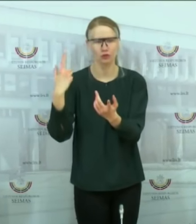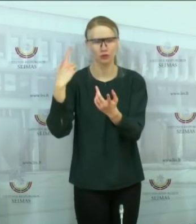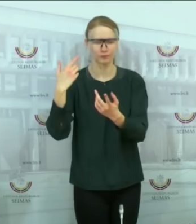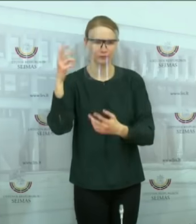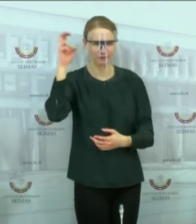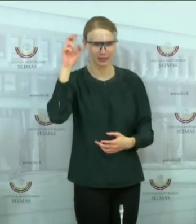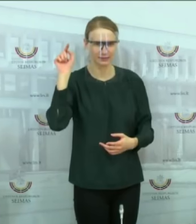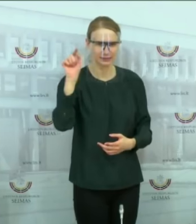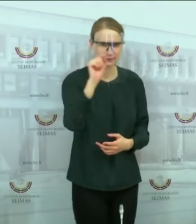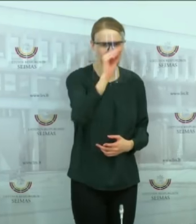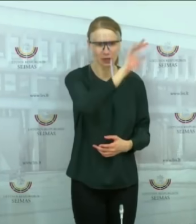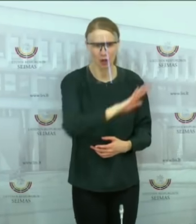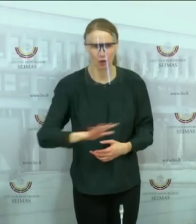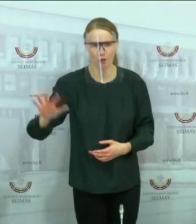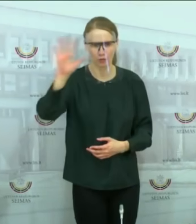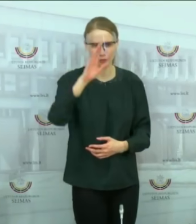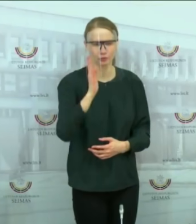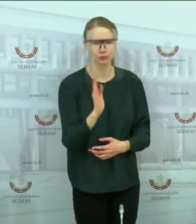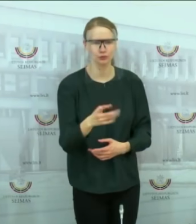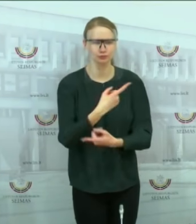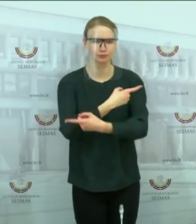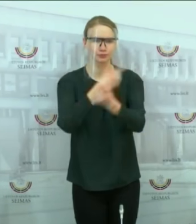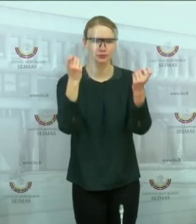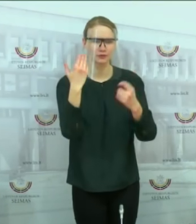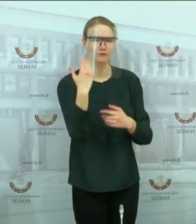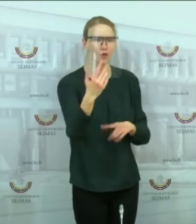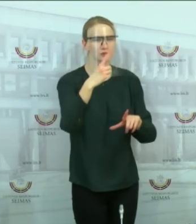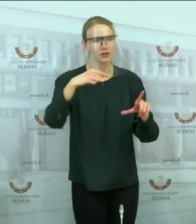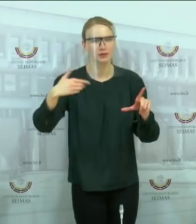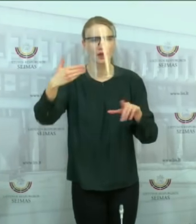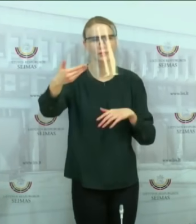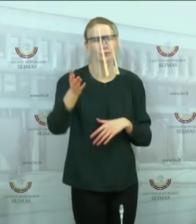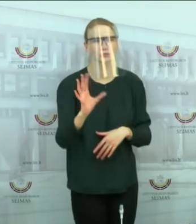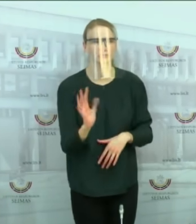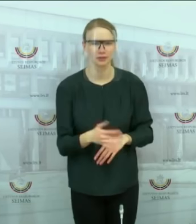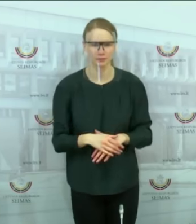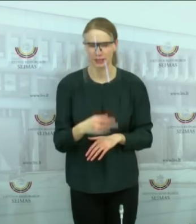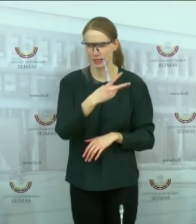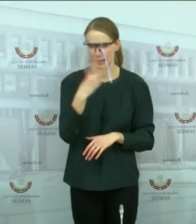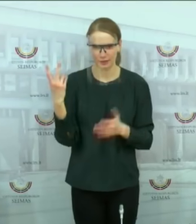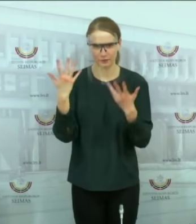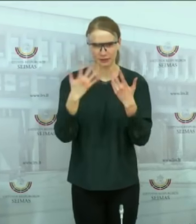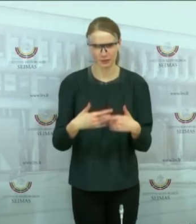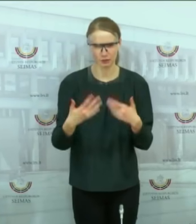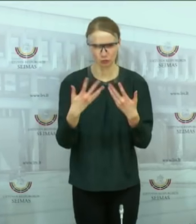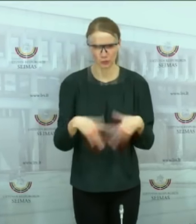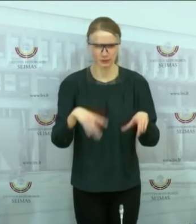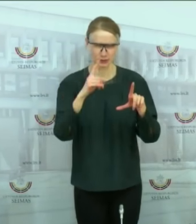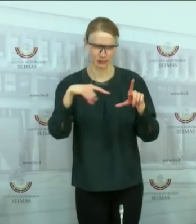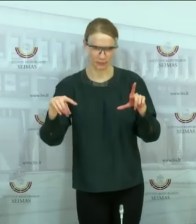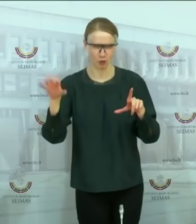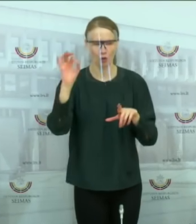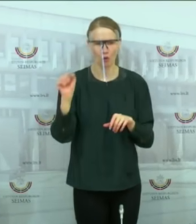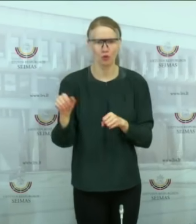šalim. Ir, na, kiek jinai paminėjo, buvo Lietuvai skaičiuotas rodiklis, tai yra tas